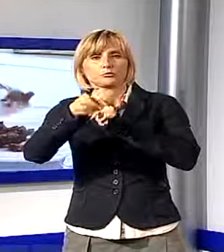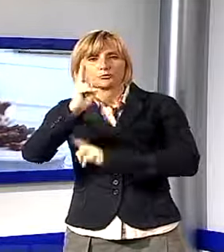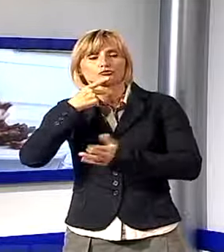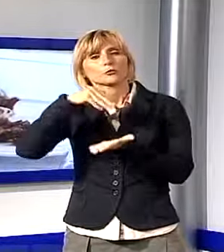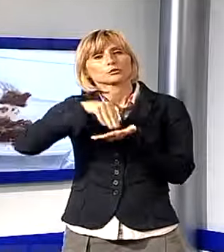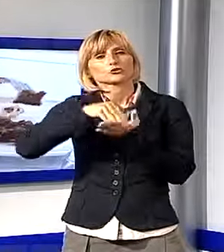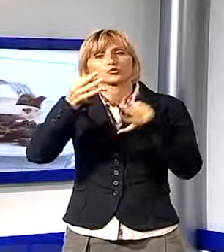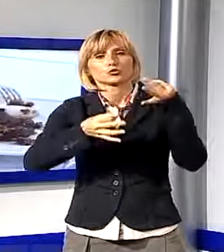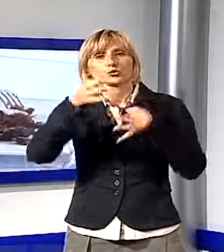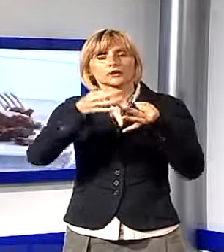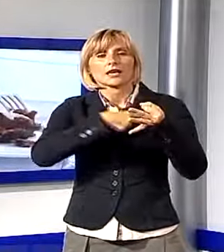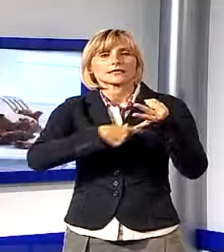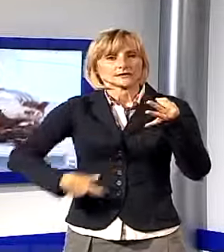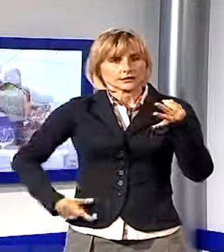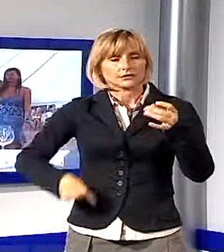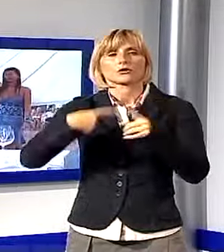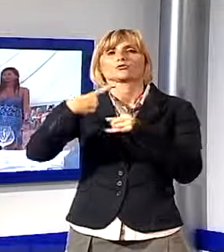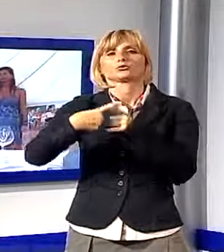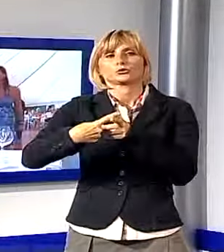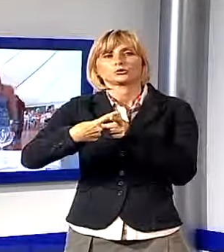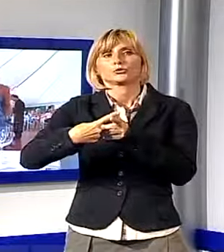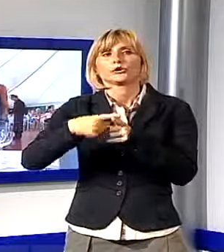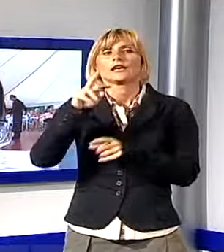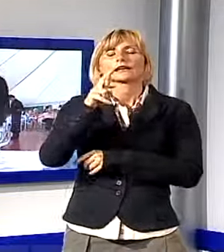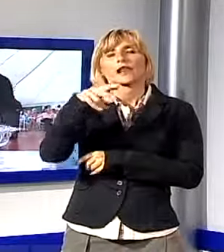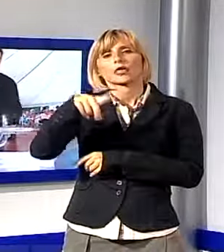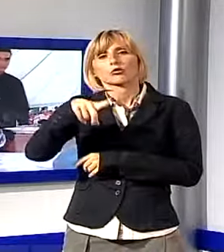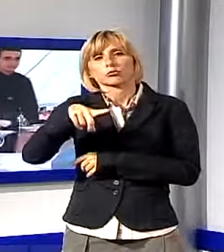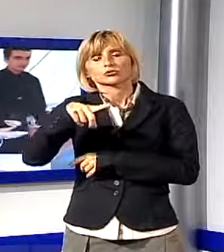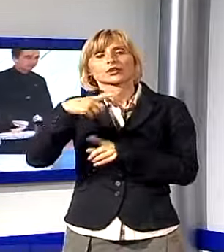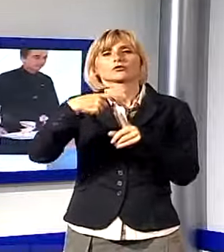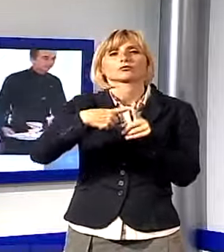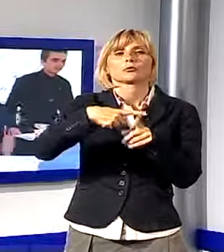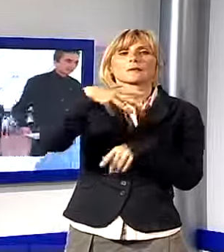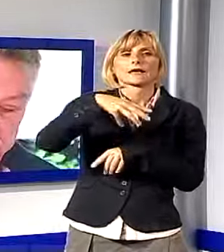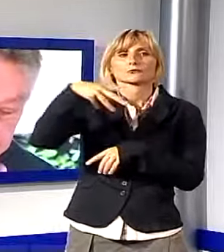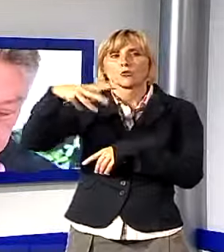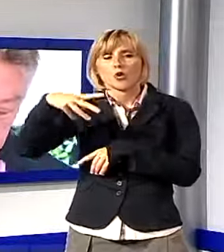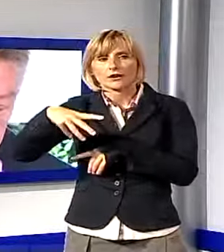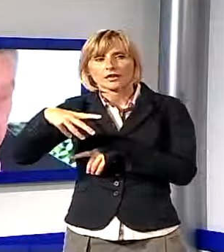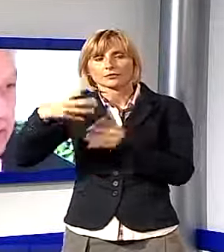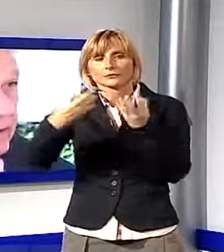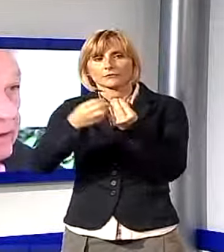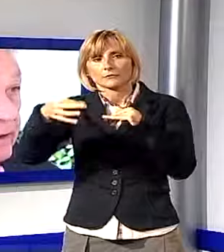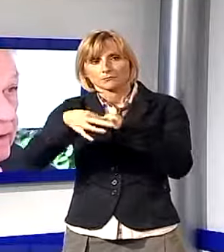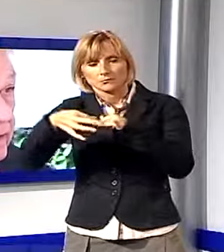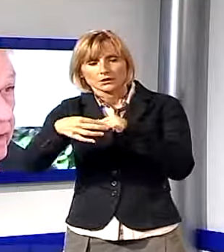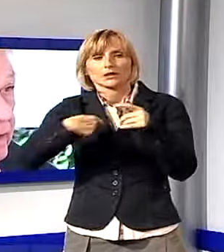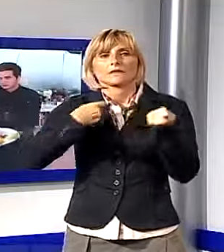giuria, oltre al sindaco del Forte, anche Renato Pozzetto, Massimo Moratti con la moglie Emilia, imprenditori del